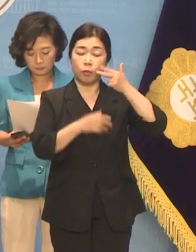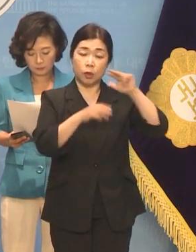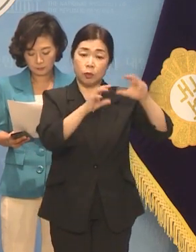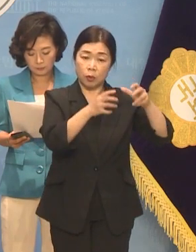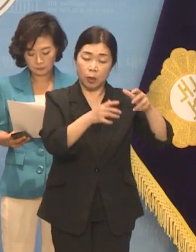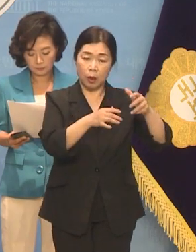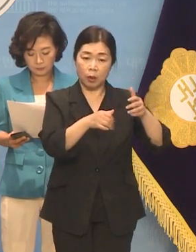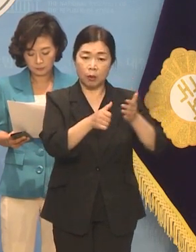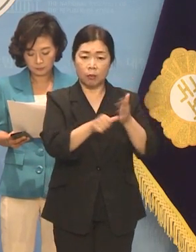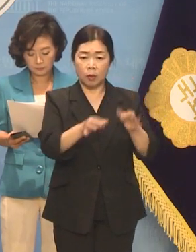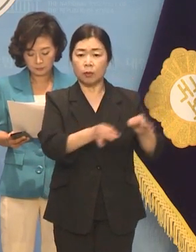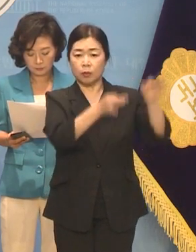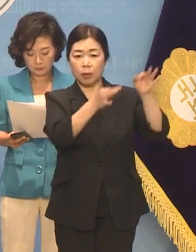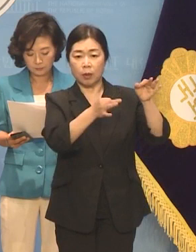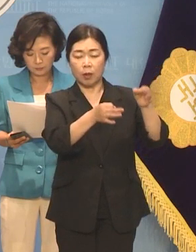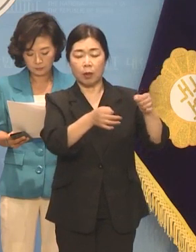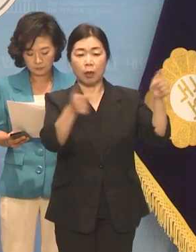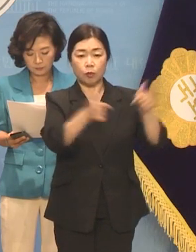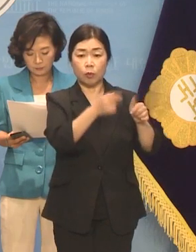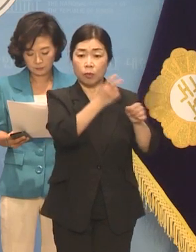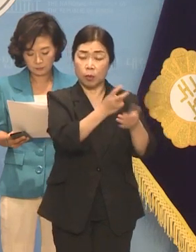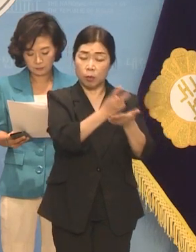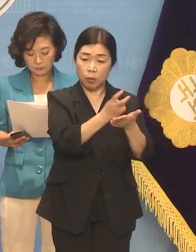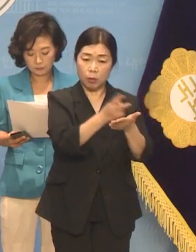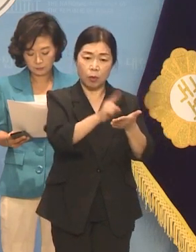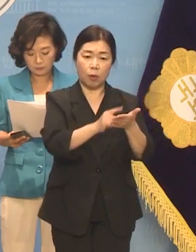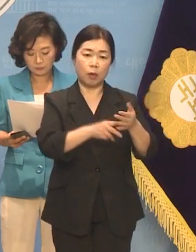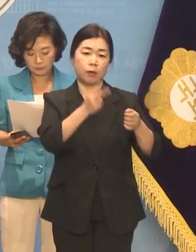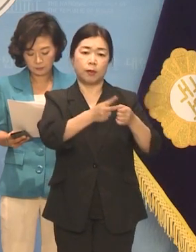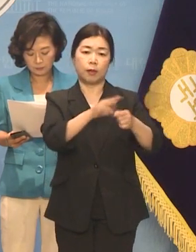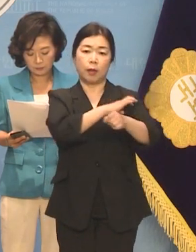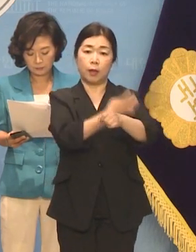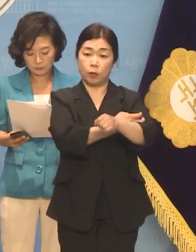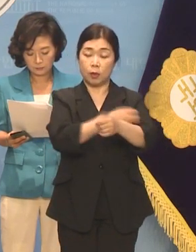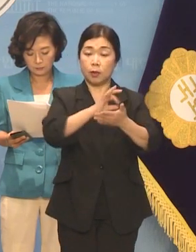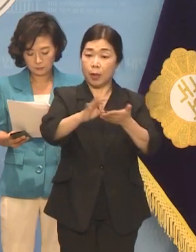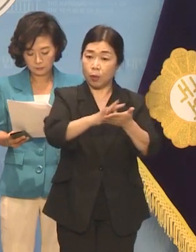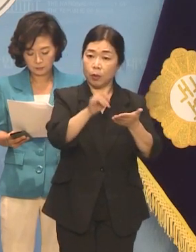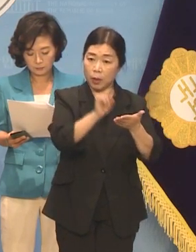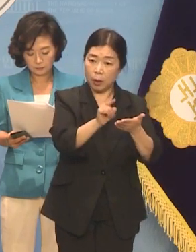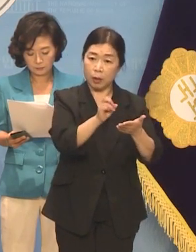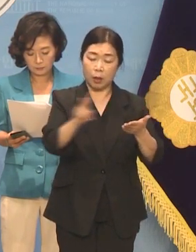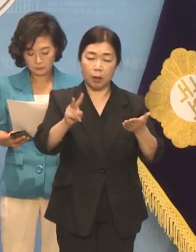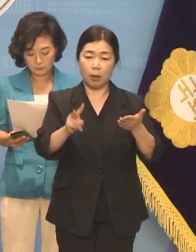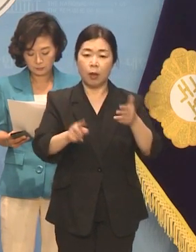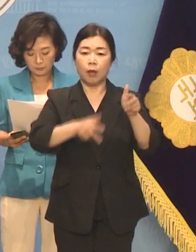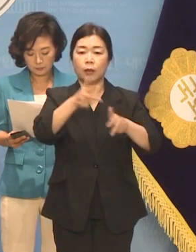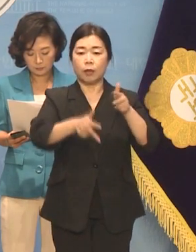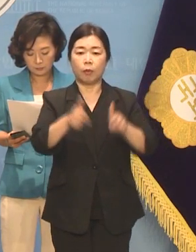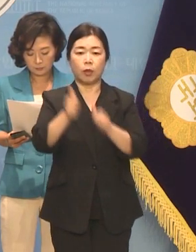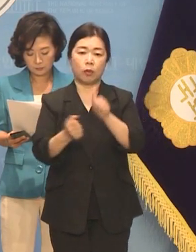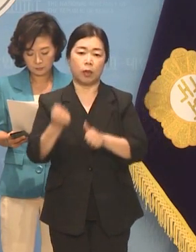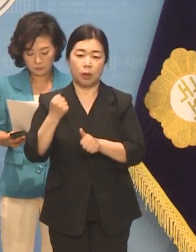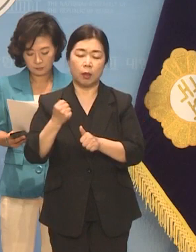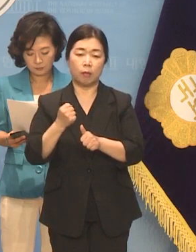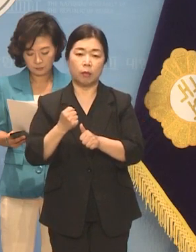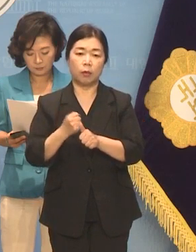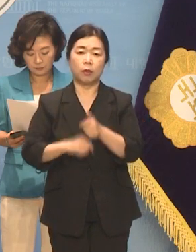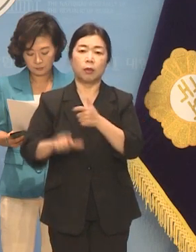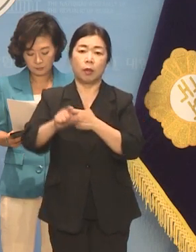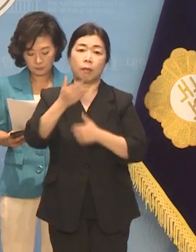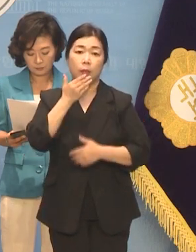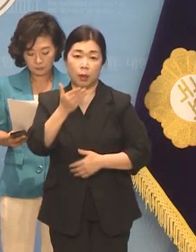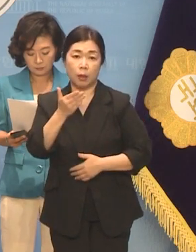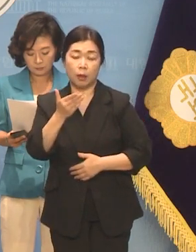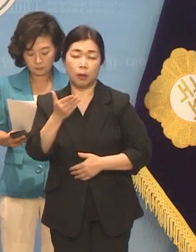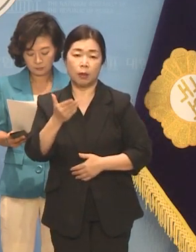등도 탄소 중립을 위한 재생에너지 전환이 기업의 경쟁력 및 지속 가능한 성장의 핵심 요소로 더욱